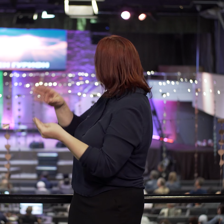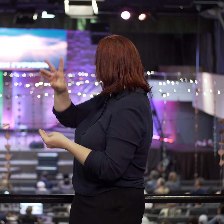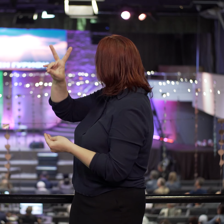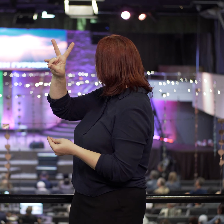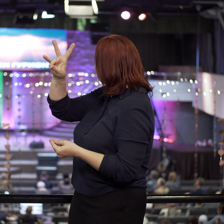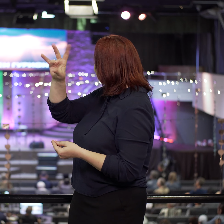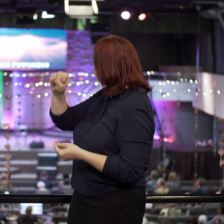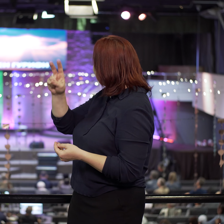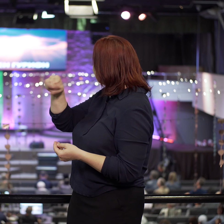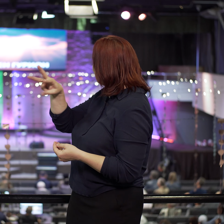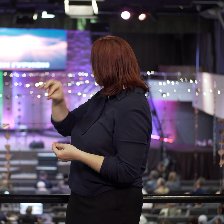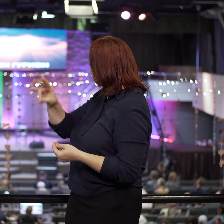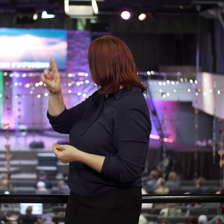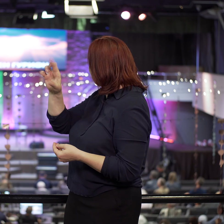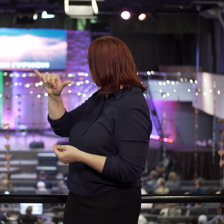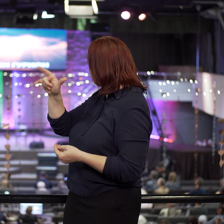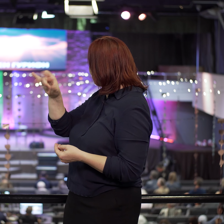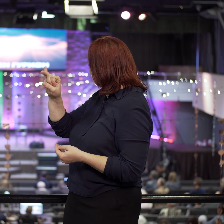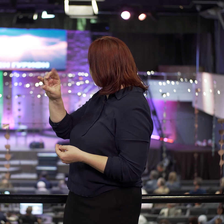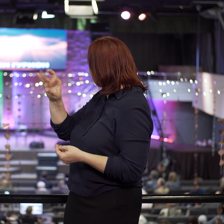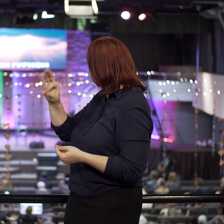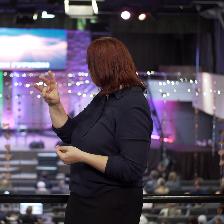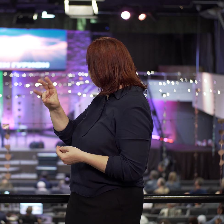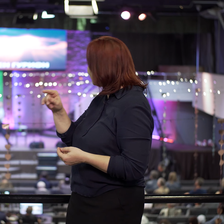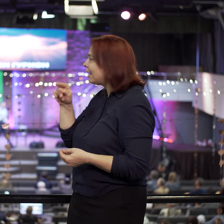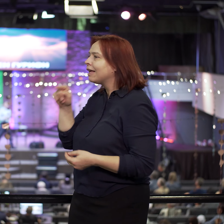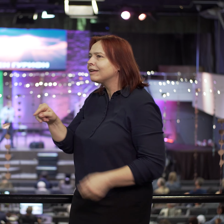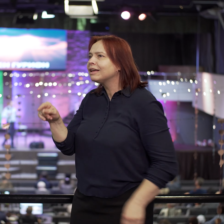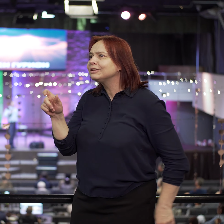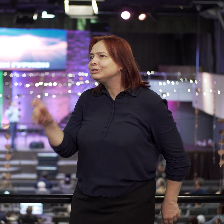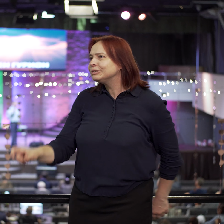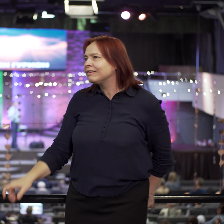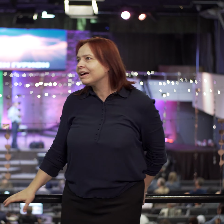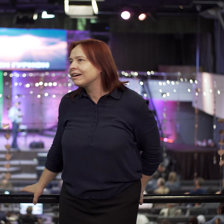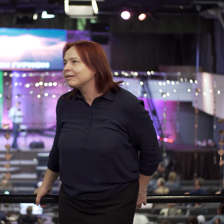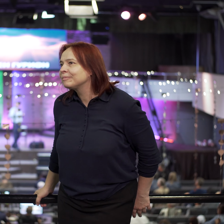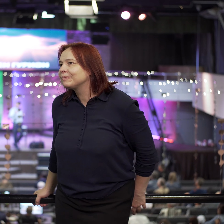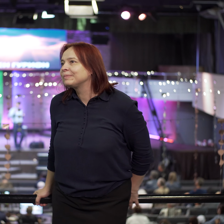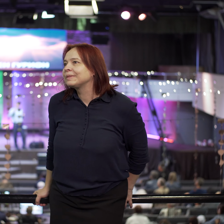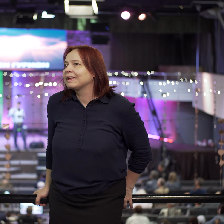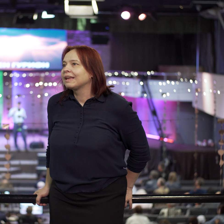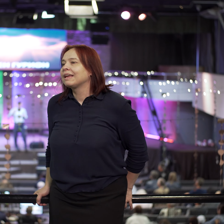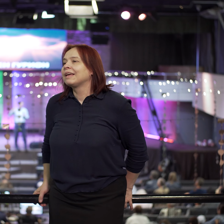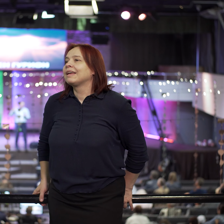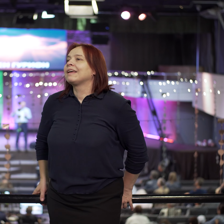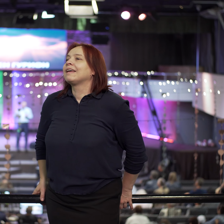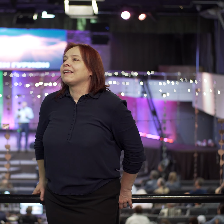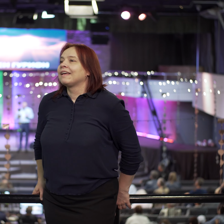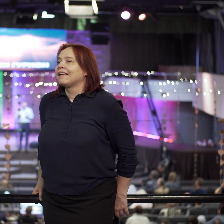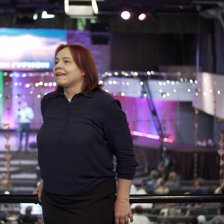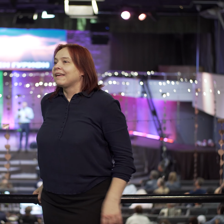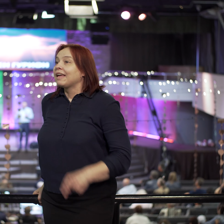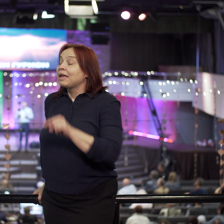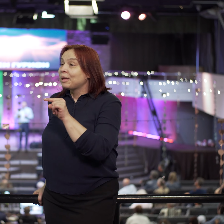И вот этот человек с этой историей являлся третьим богатым человеком в